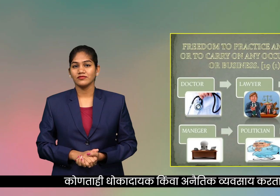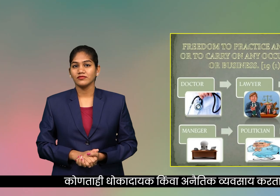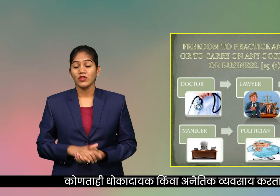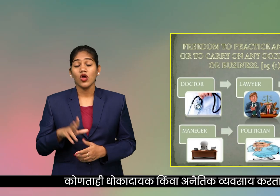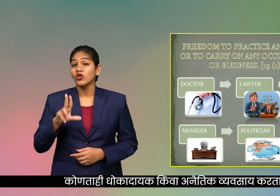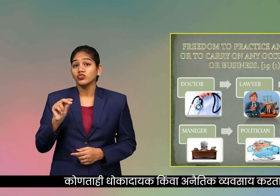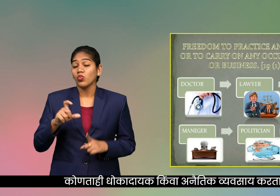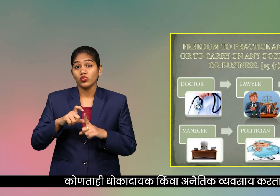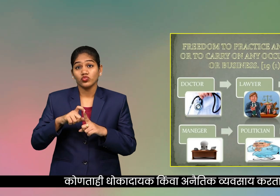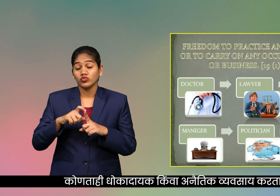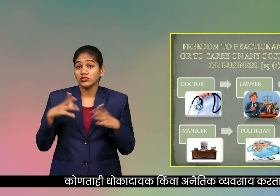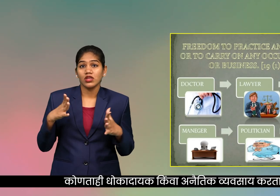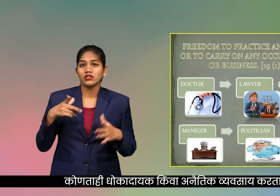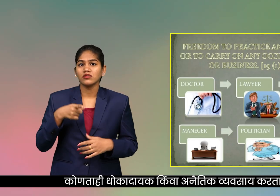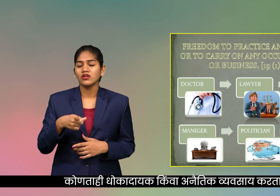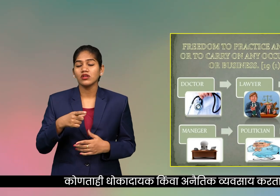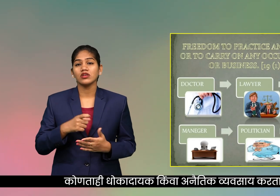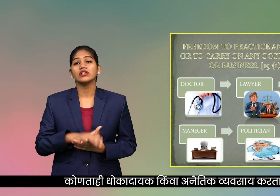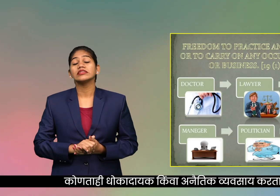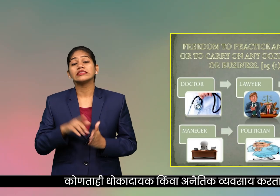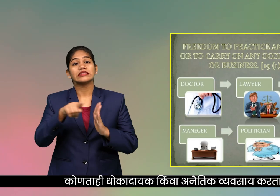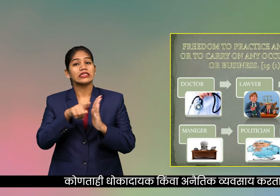कोणताही धोकादायक किंवा अनैतिक व्यवसाय करता येणार नाही.